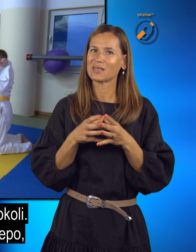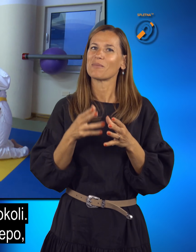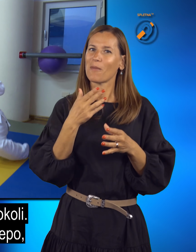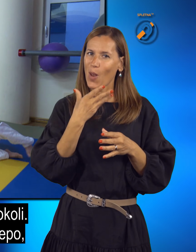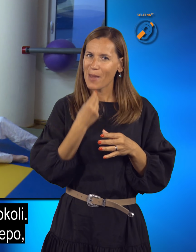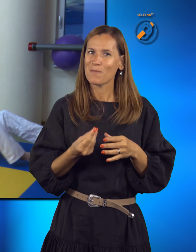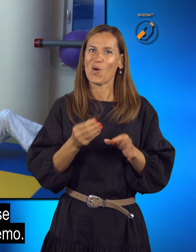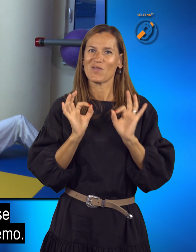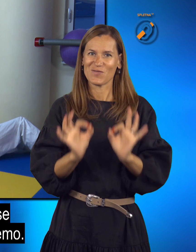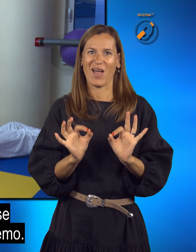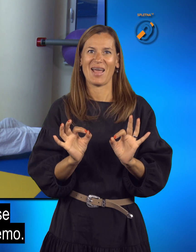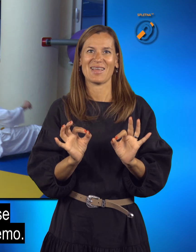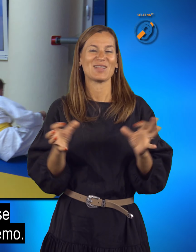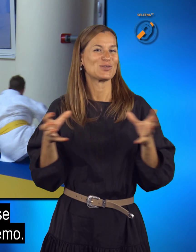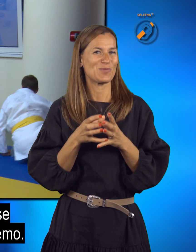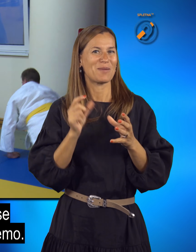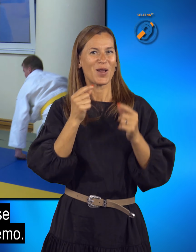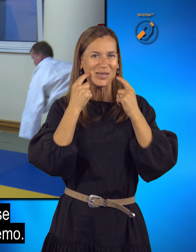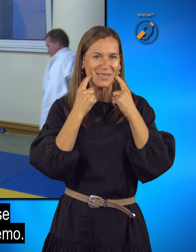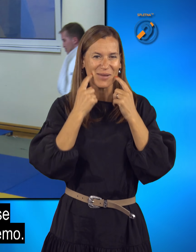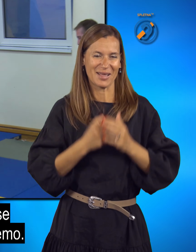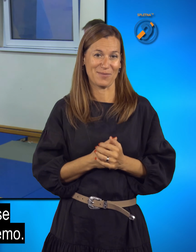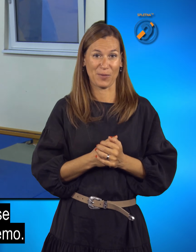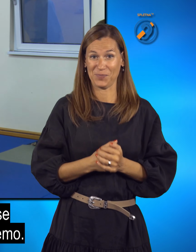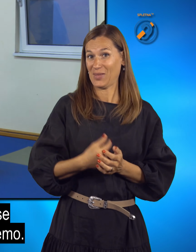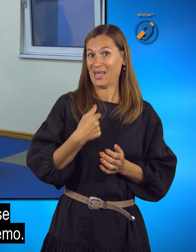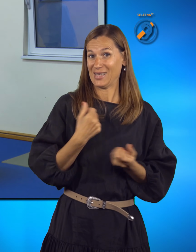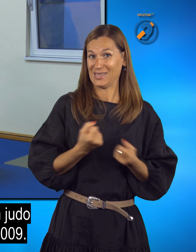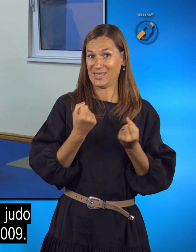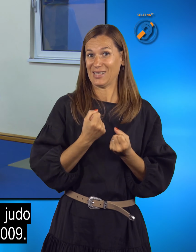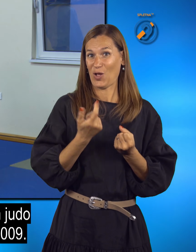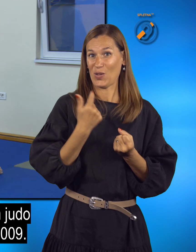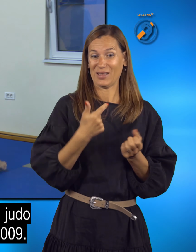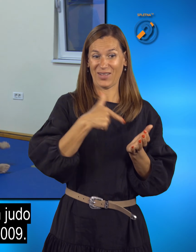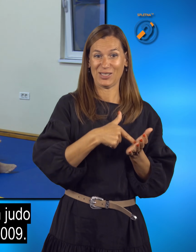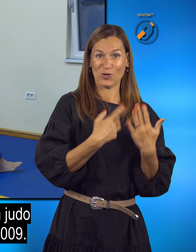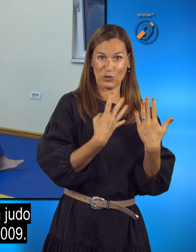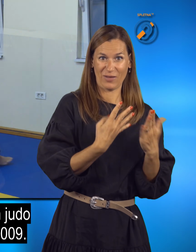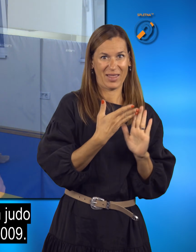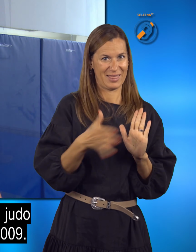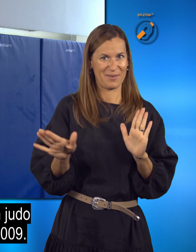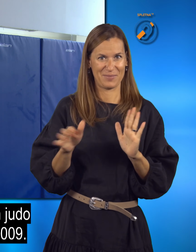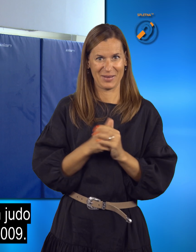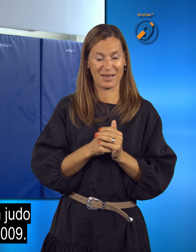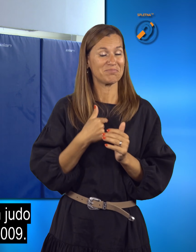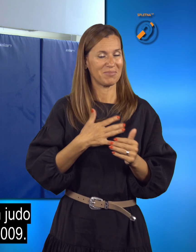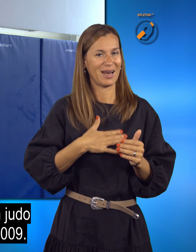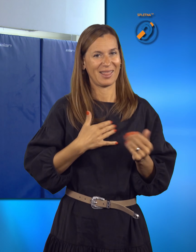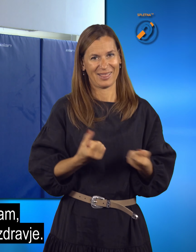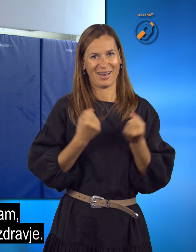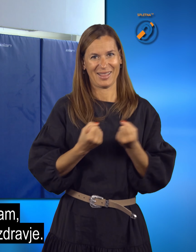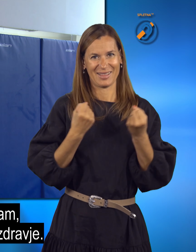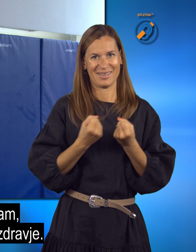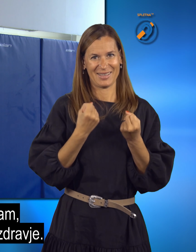imamo lepo, da se imamo fajn, da se malo smejemo. Jaz treniram že od leta 2009.